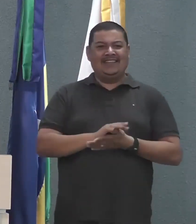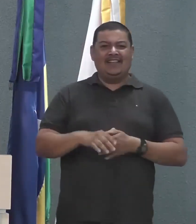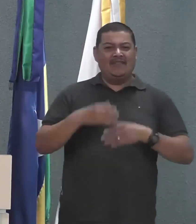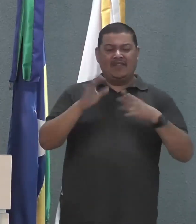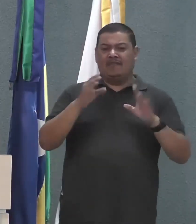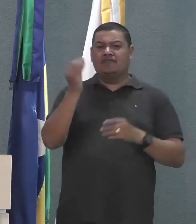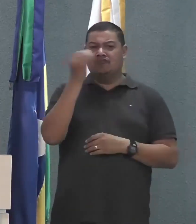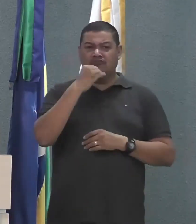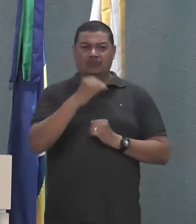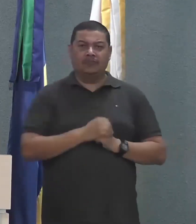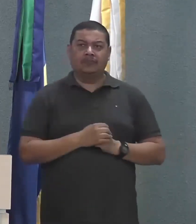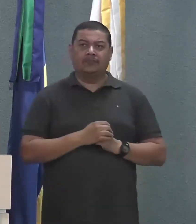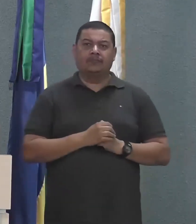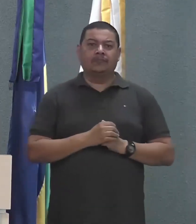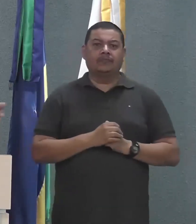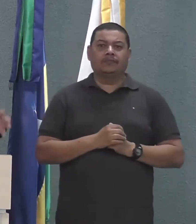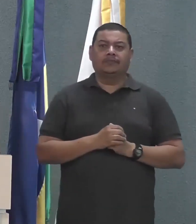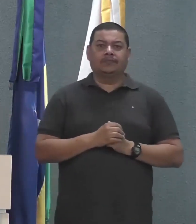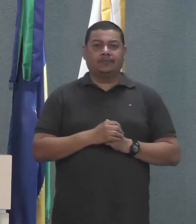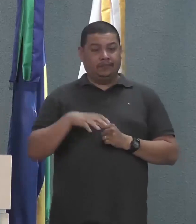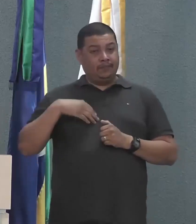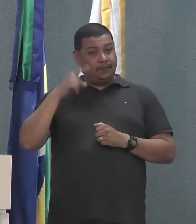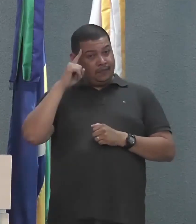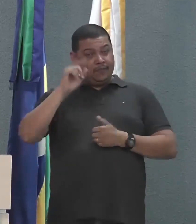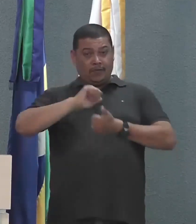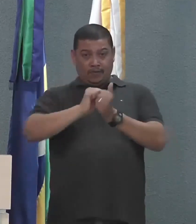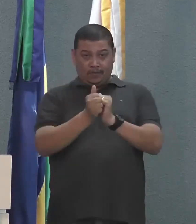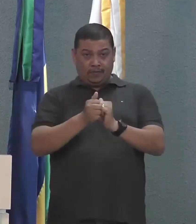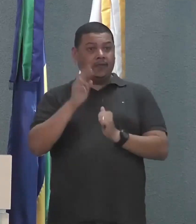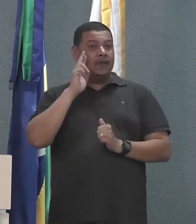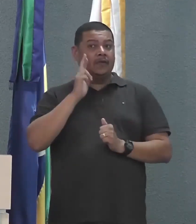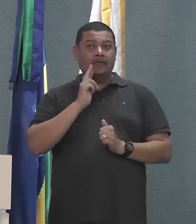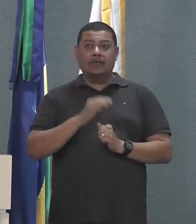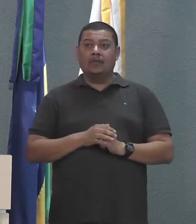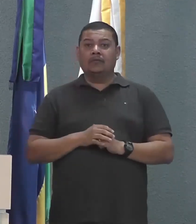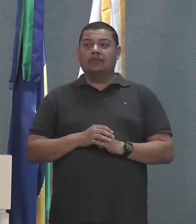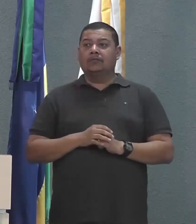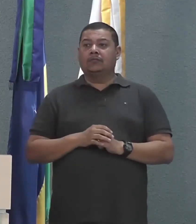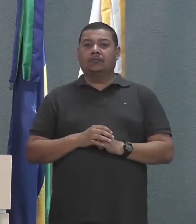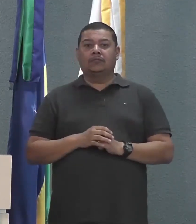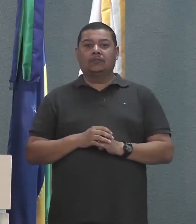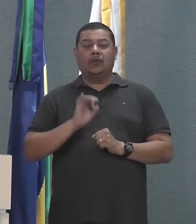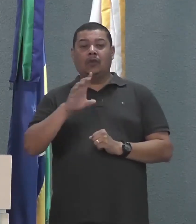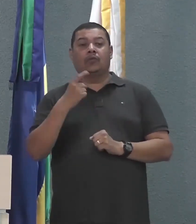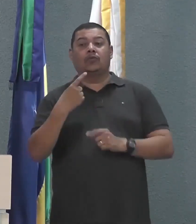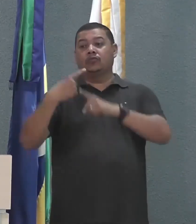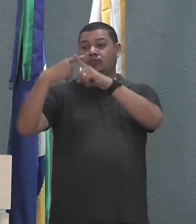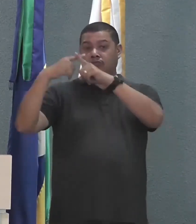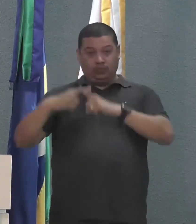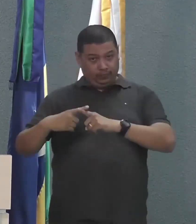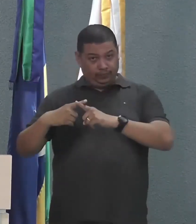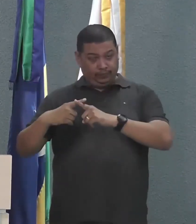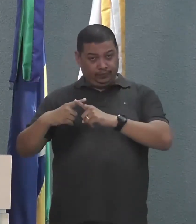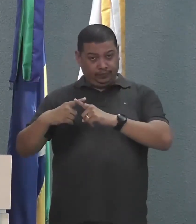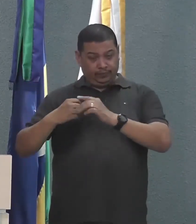absolutamente nada, inclusive, imagina o esporte no estádio de Rondônia. O único campeonato